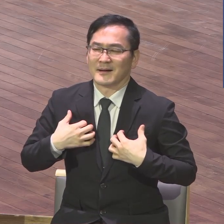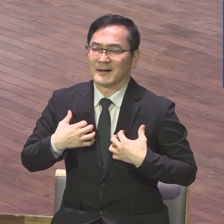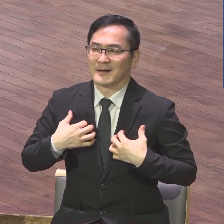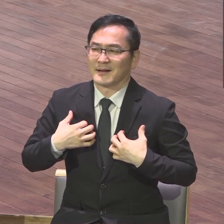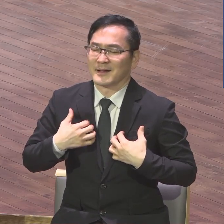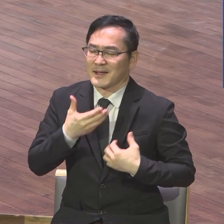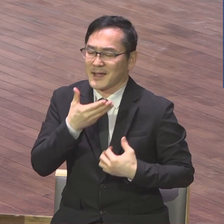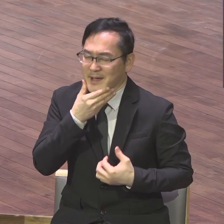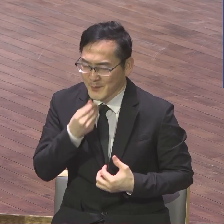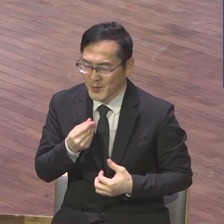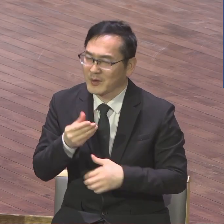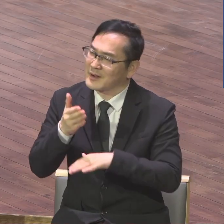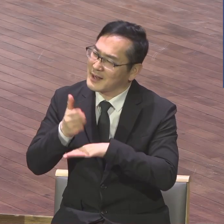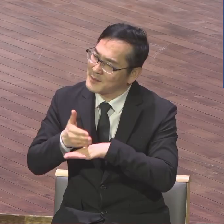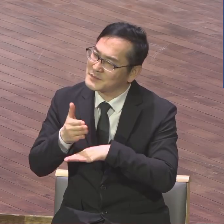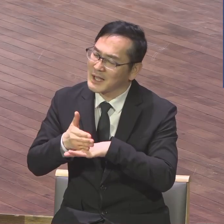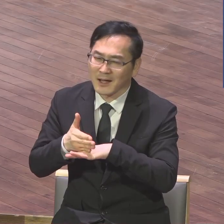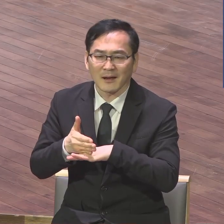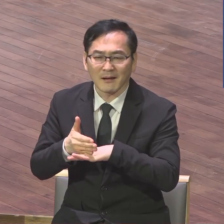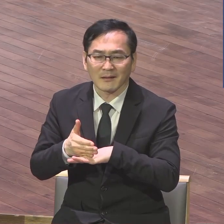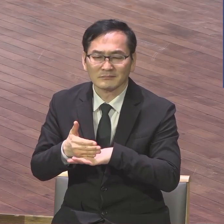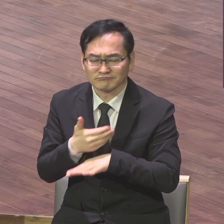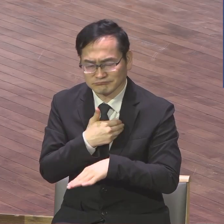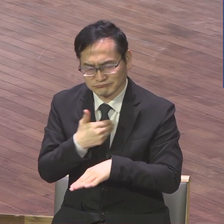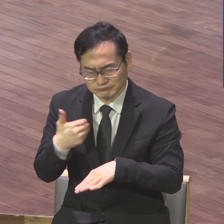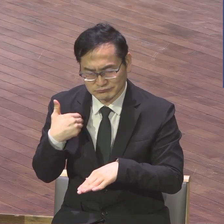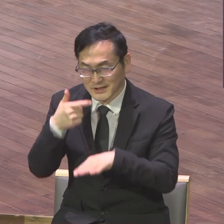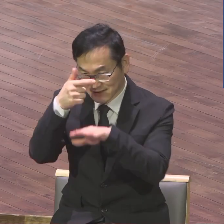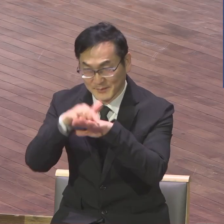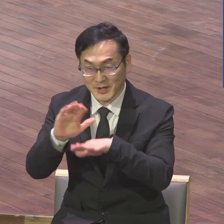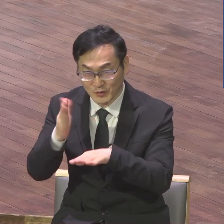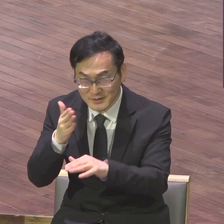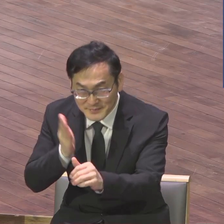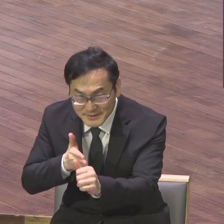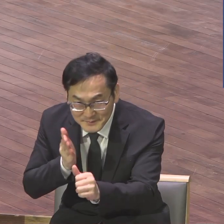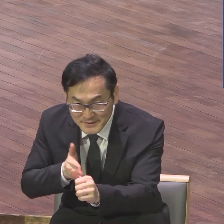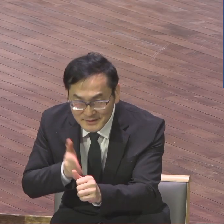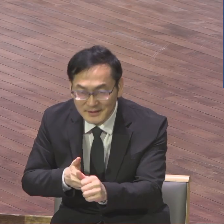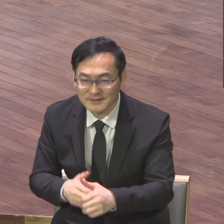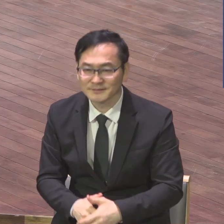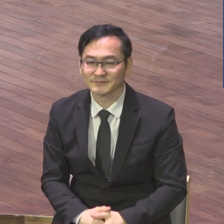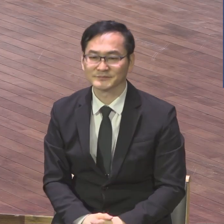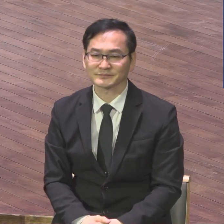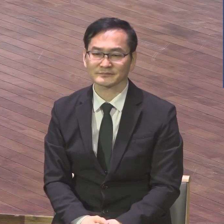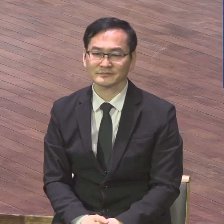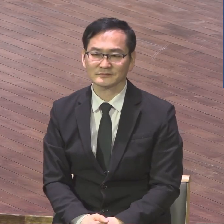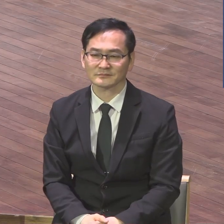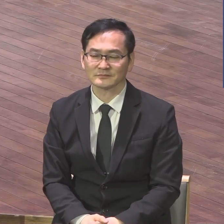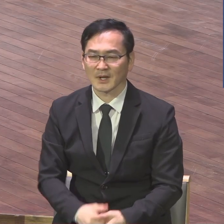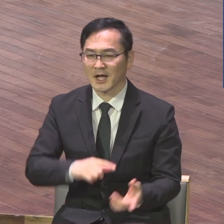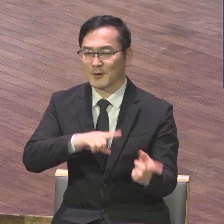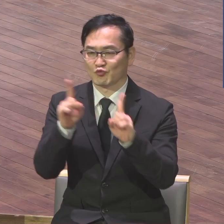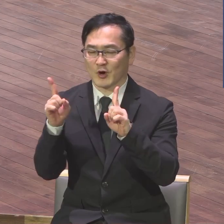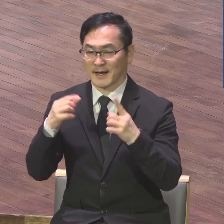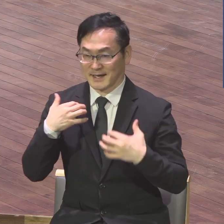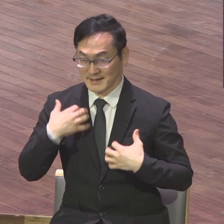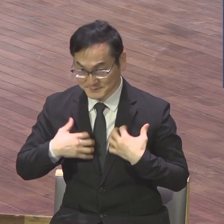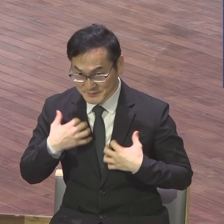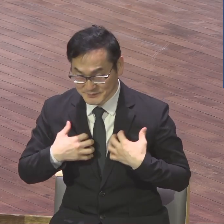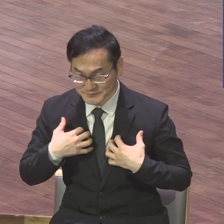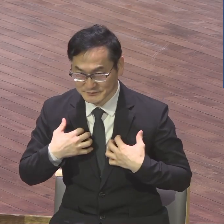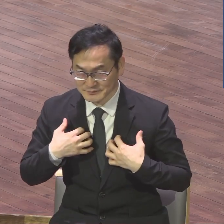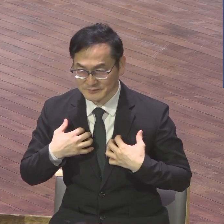참 감사가 넘치는 그런 예배가 되길 바랍니다. 이 부활의 기쁨을